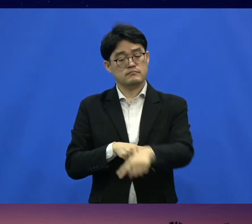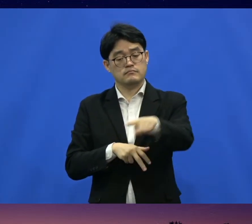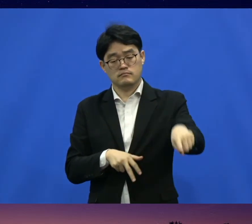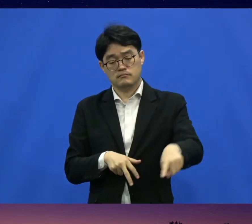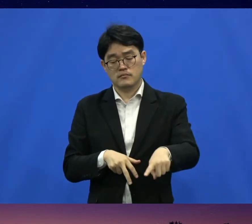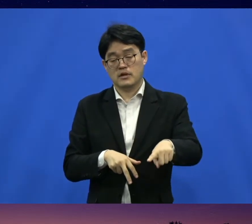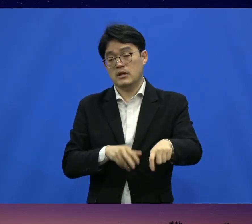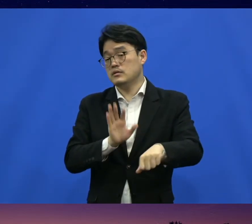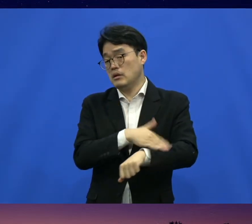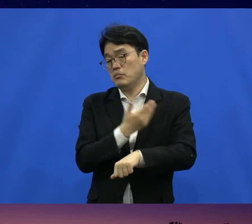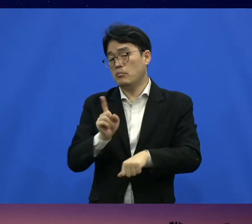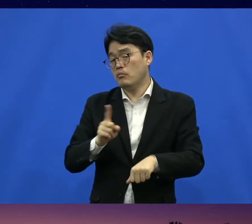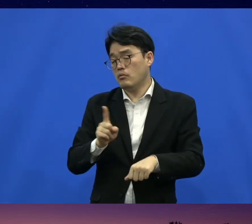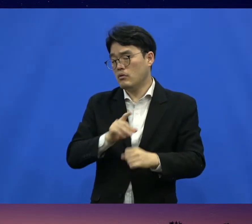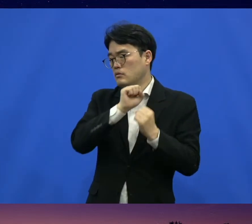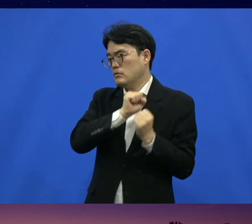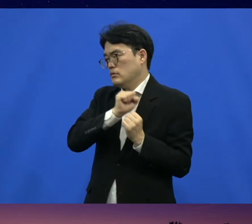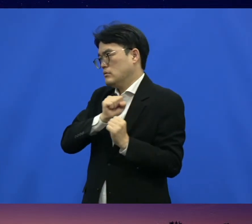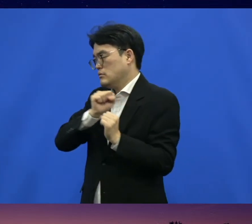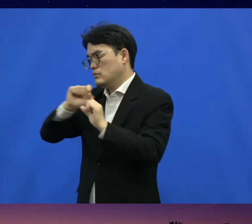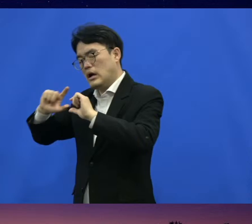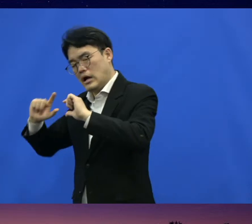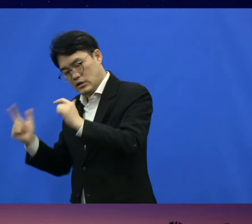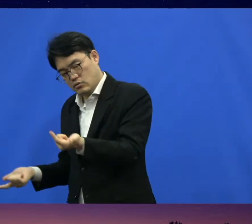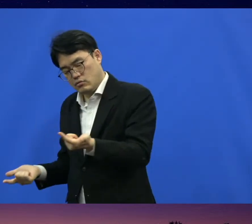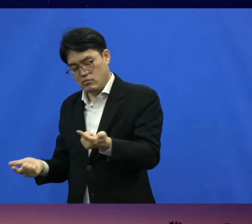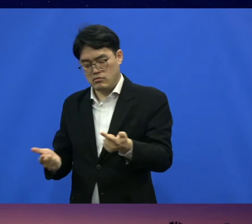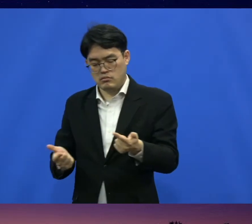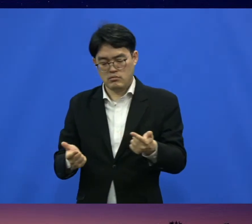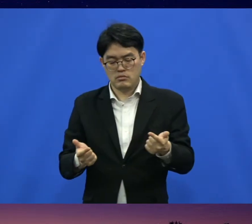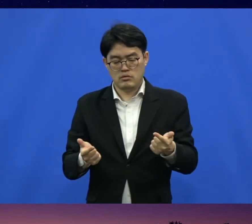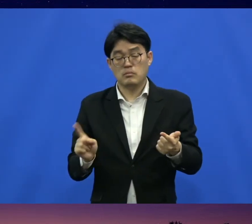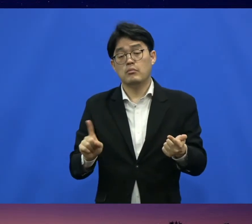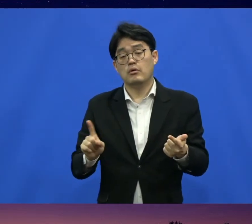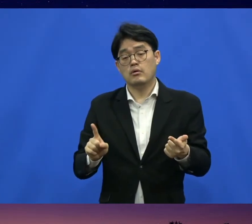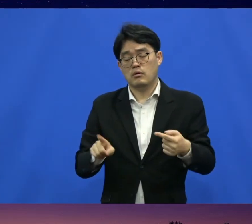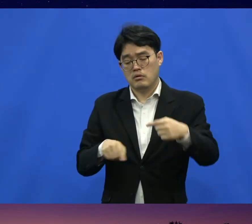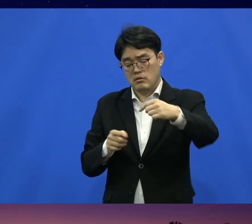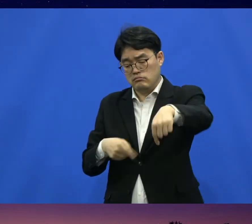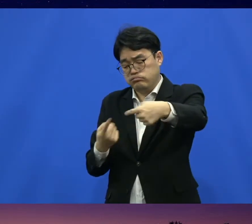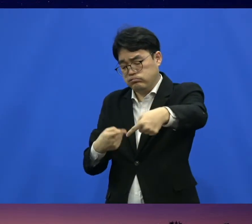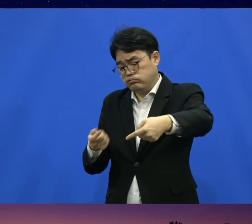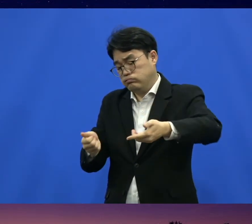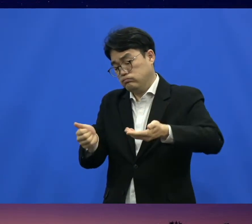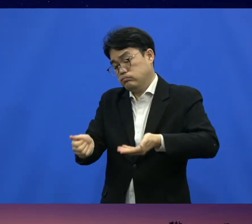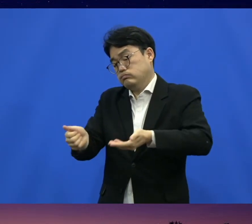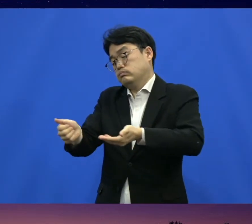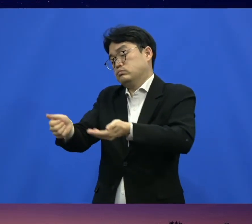보면 인격적이신 그 하나님을 기계로, 아주 편리한 방법으로,